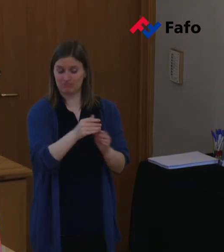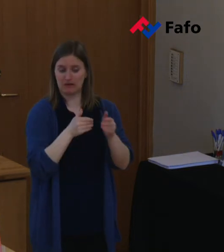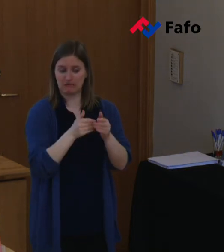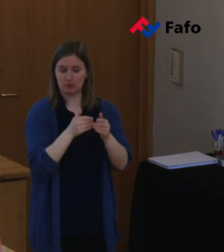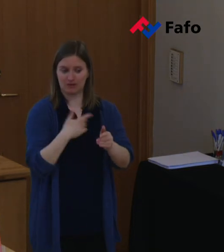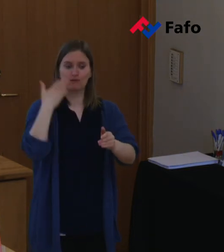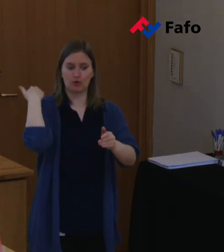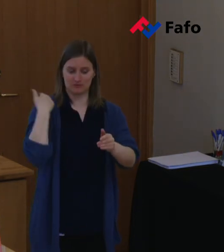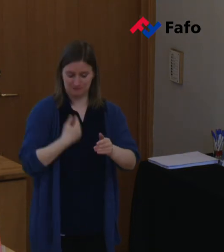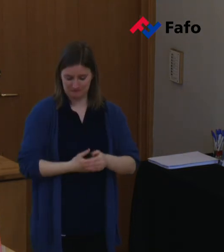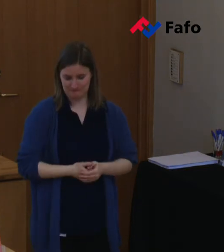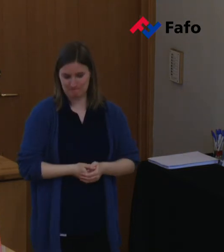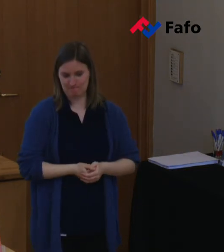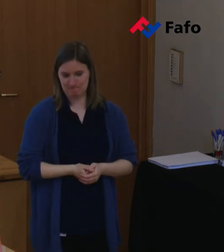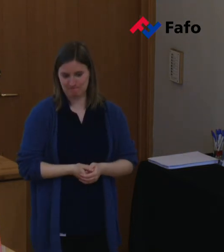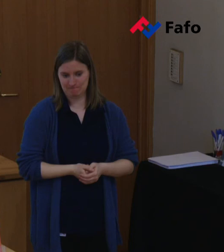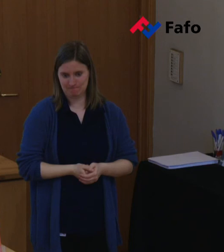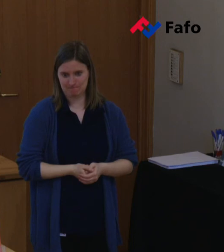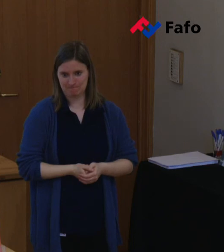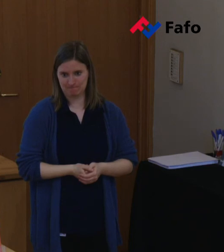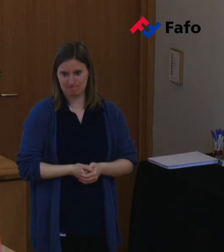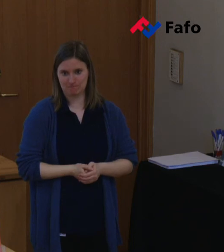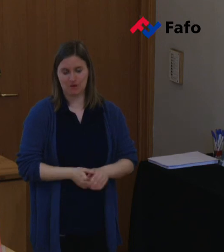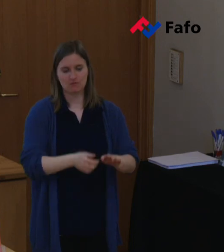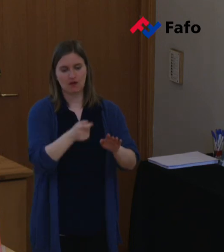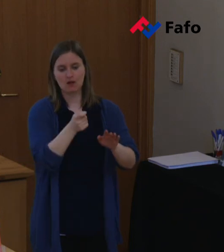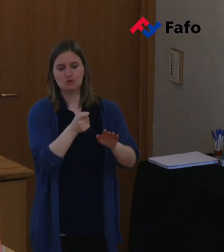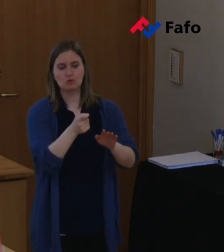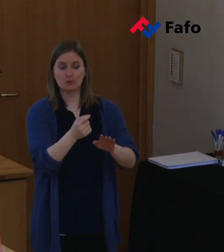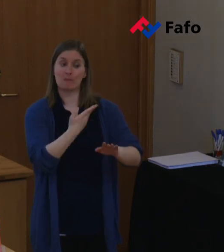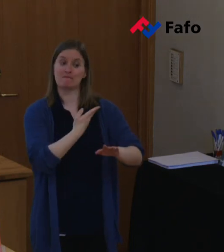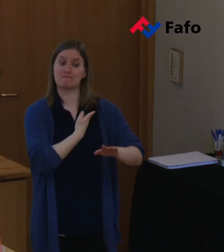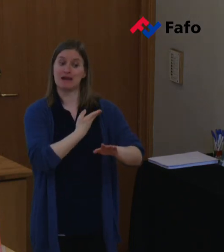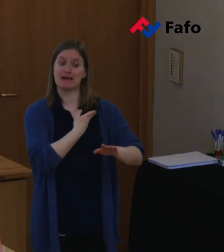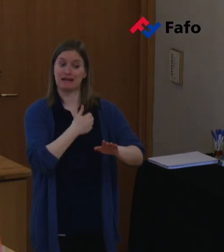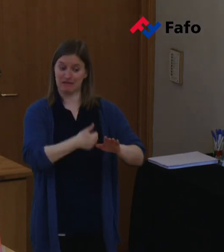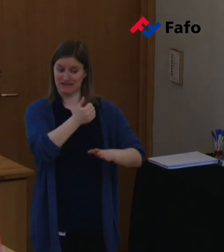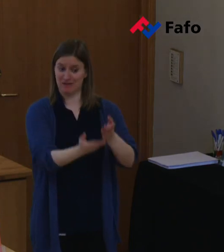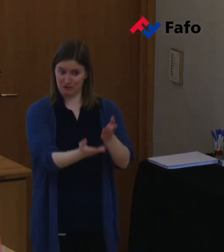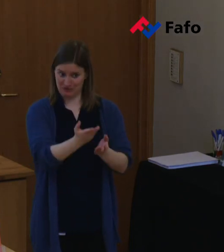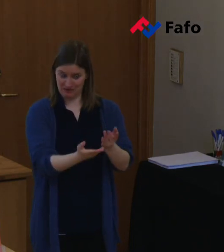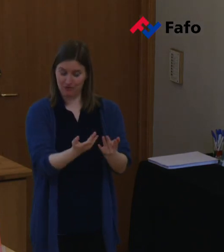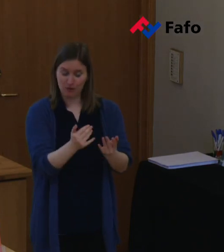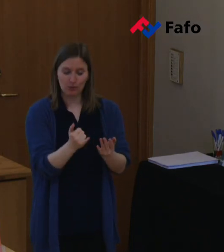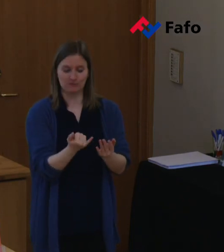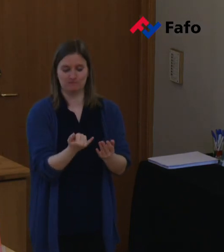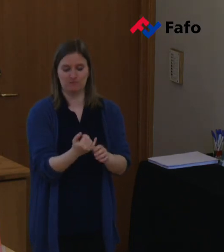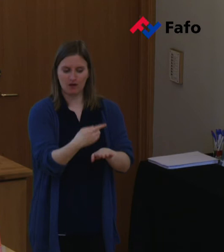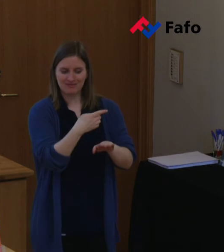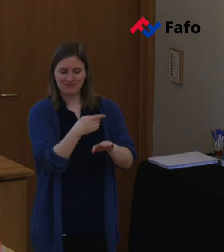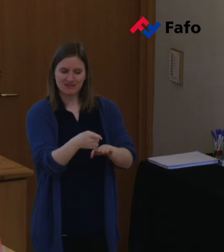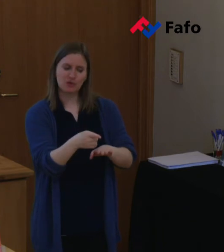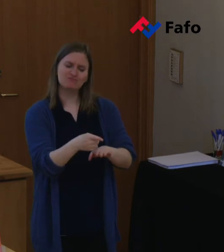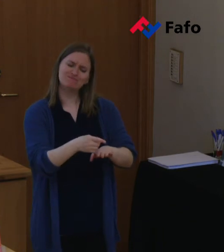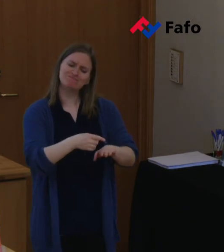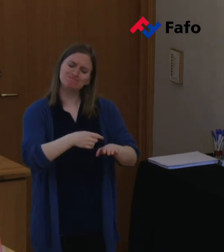som var. Men noe som også veldig viktig I denne evalueringen, jo at disse som var aller,